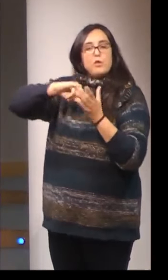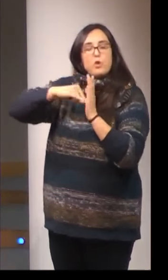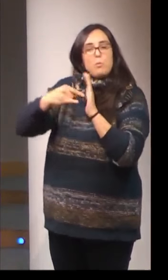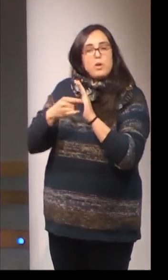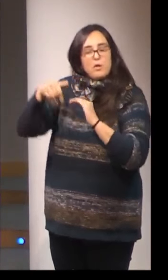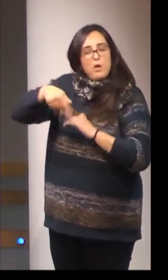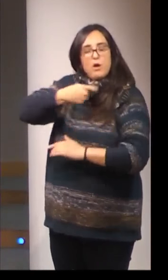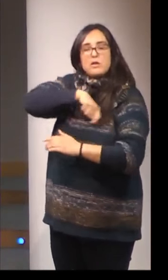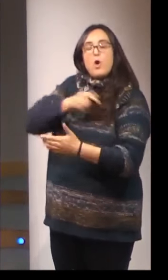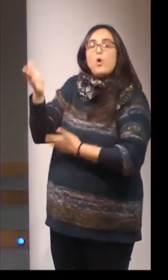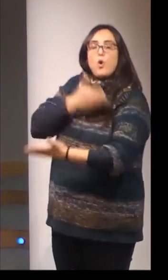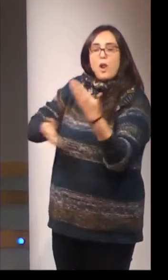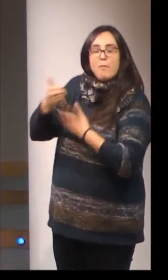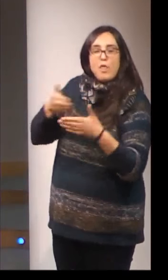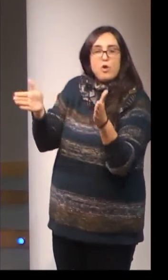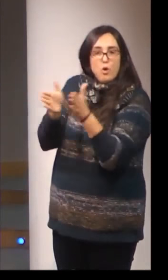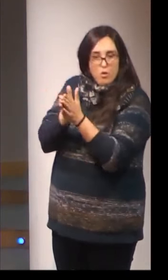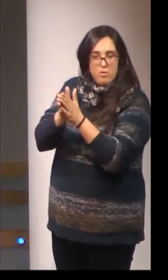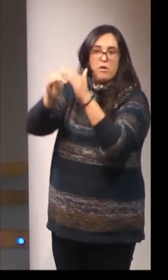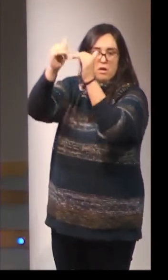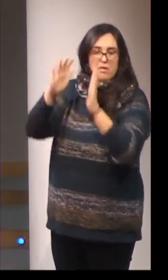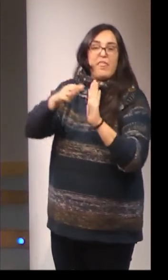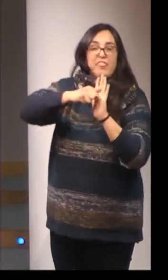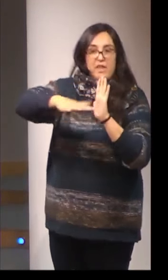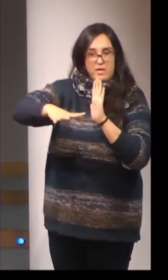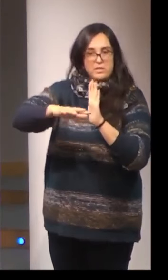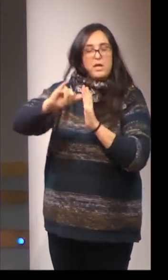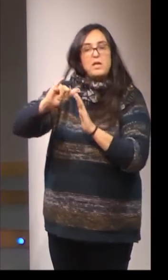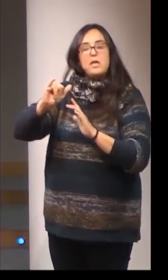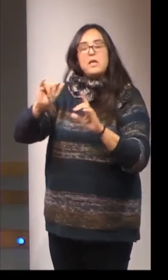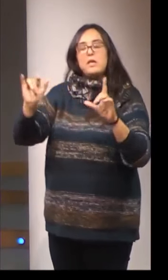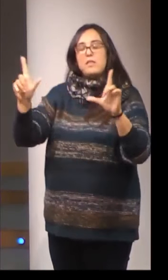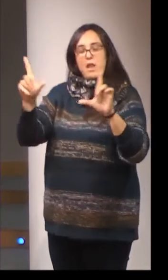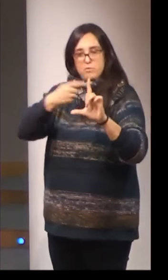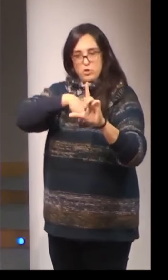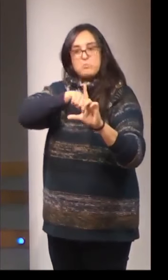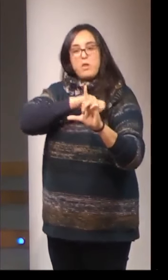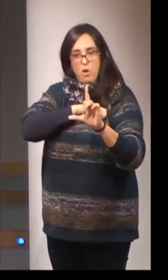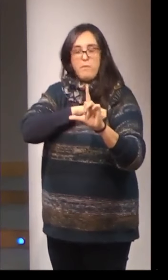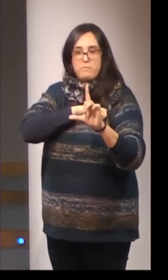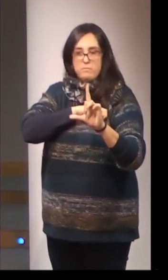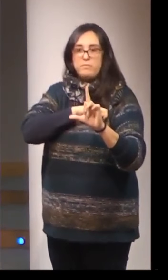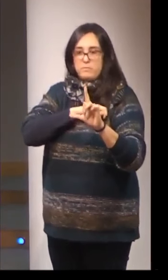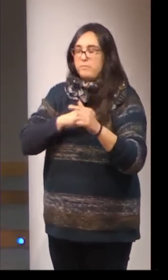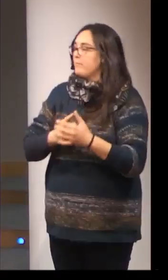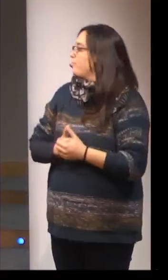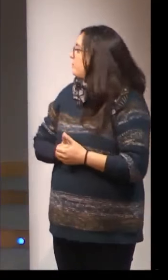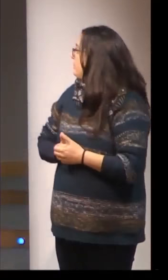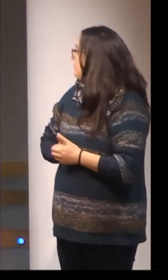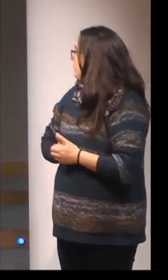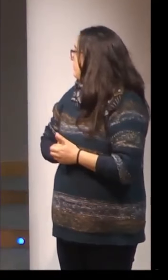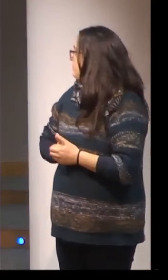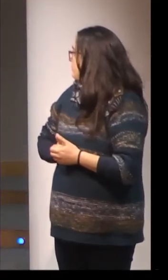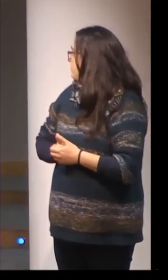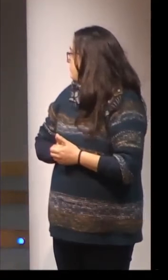Entonces también dentro de este proyecto español contamos con la colaboración del CENELSE, de la televisión española en el marco